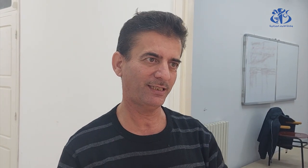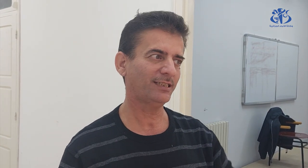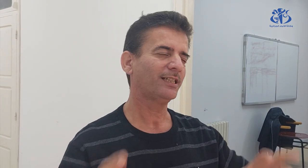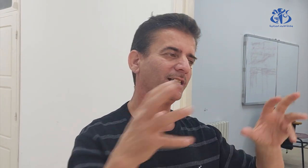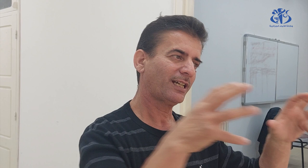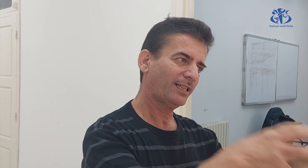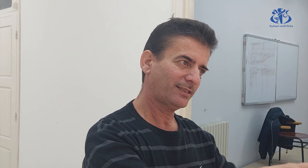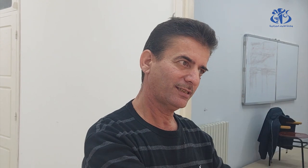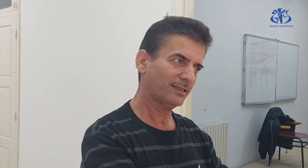هذه راهي